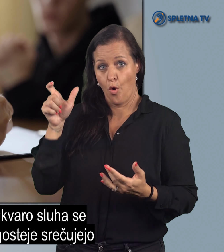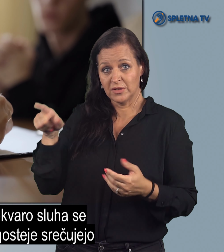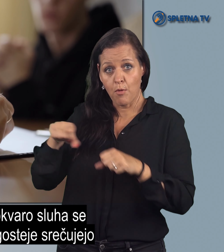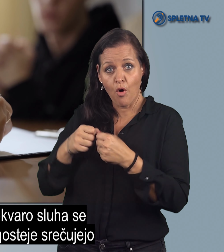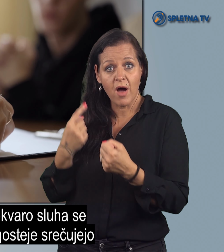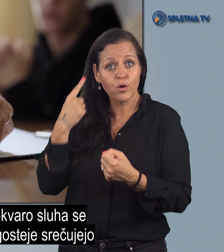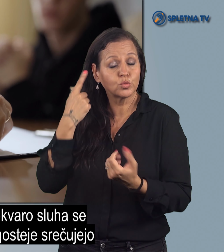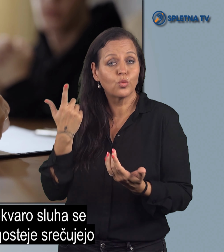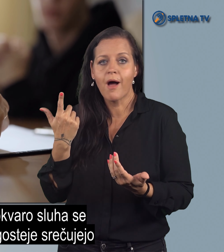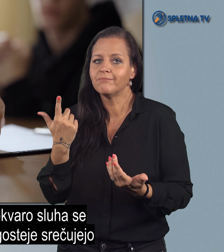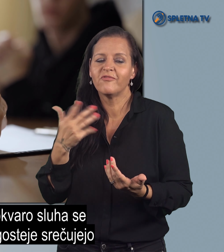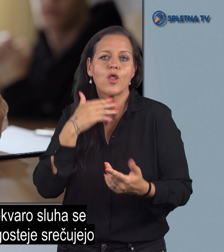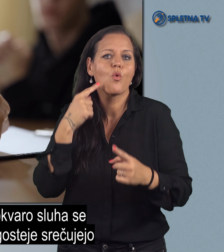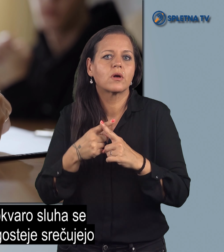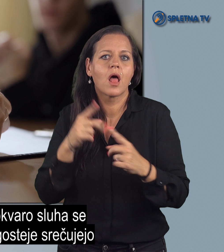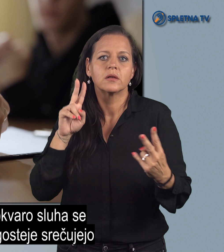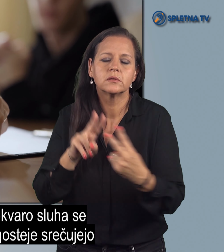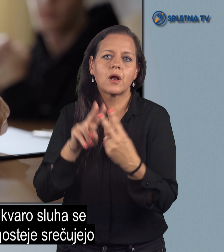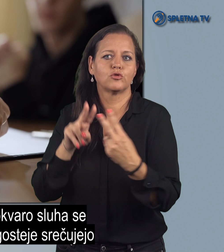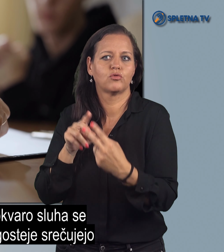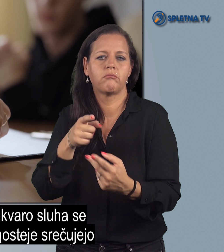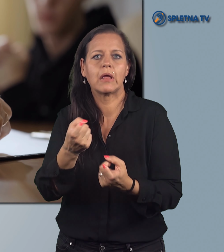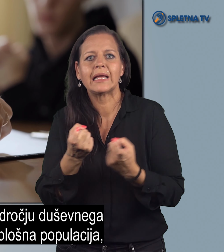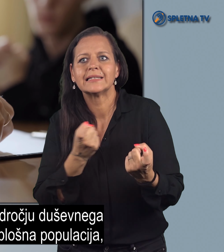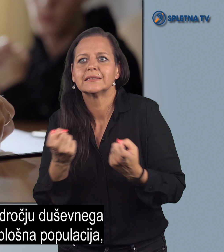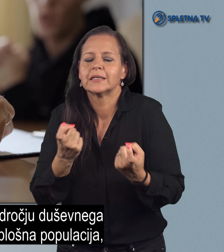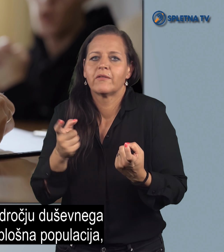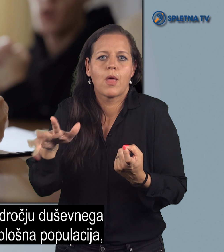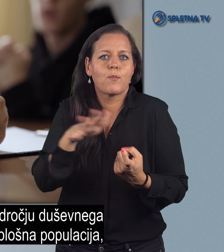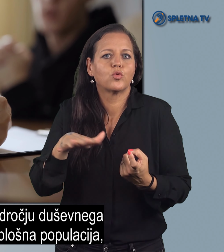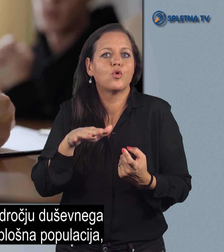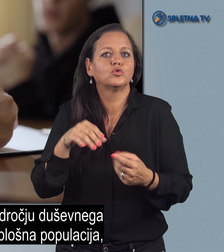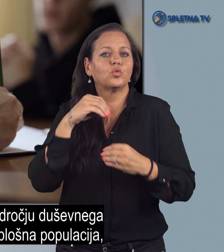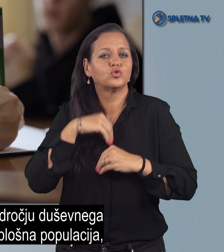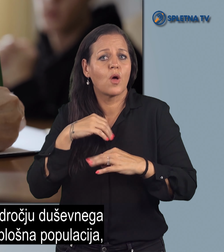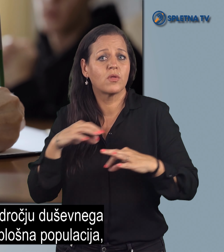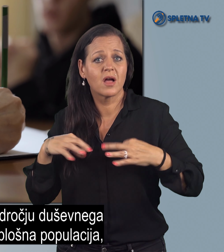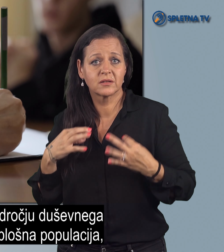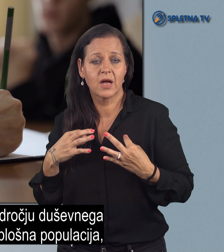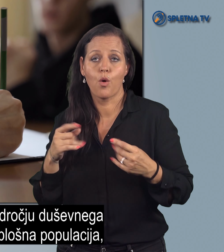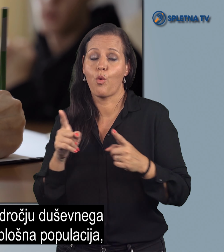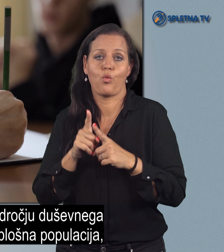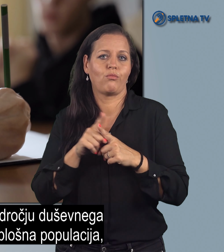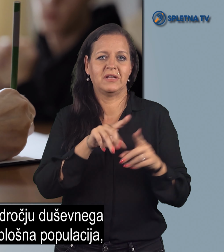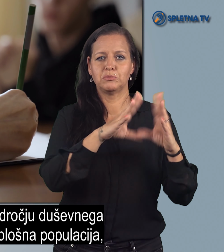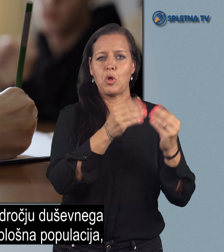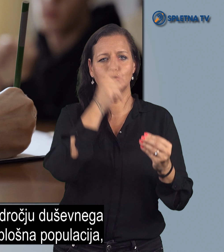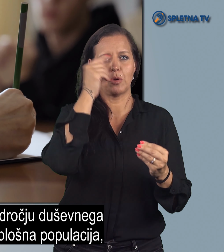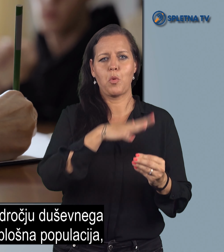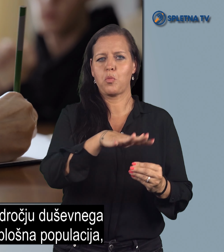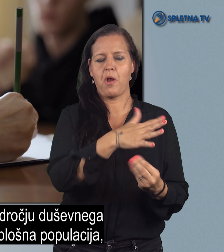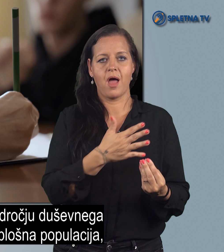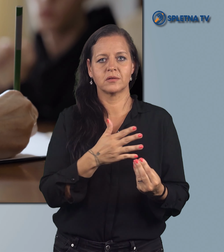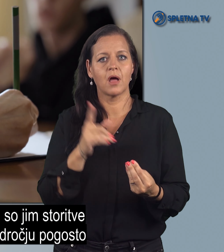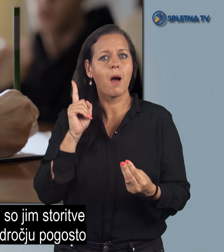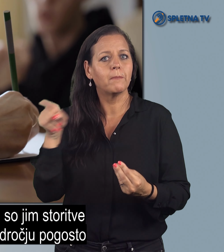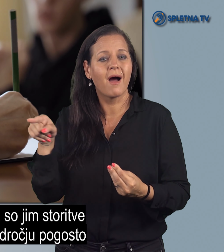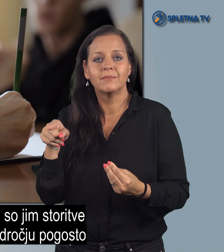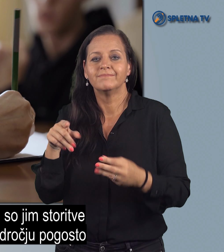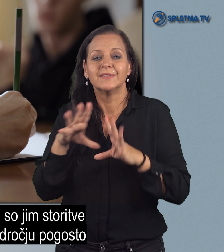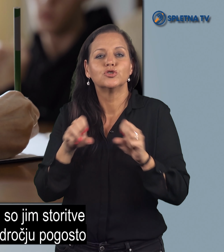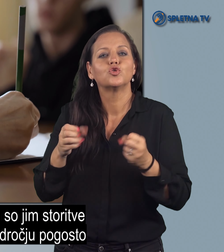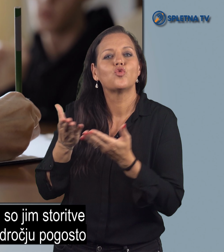osebe z okvaro sluha. Osebe z okvaro sluha se namreč pogosteje srečujejo z izzivi na področju duševnega